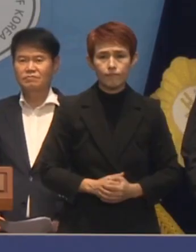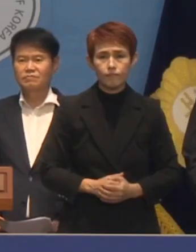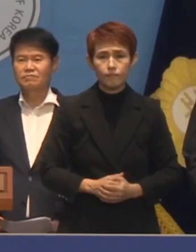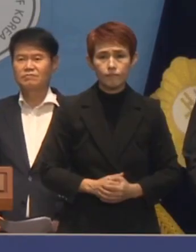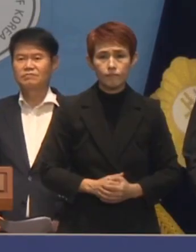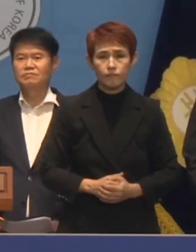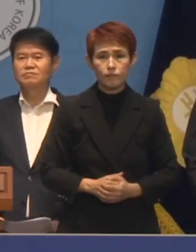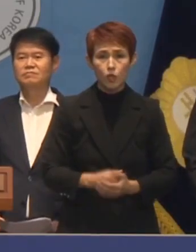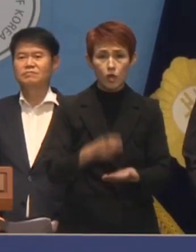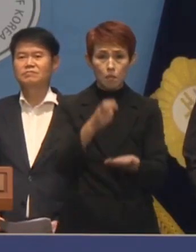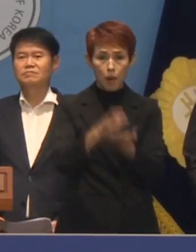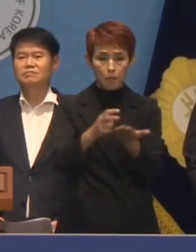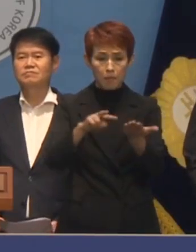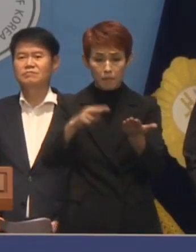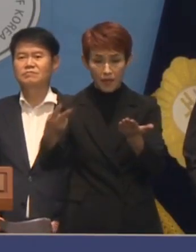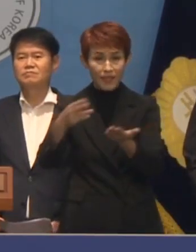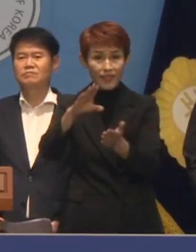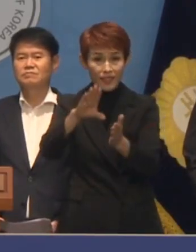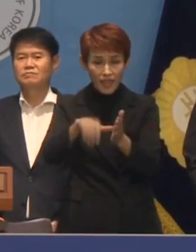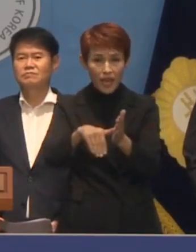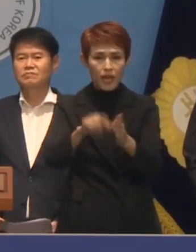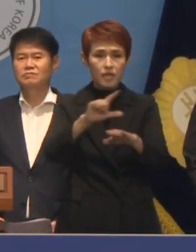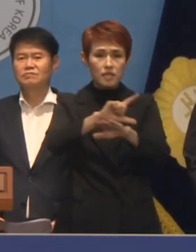이렇게 법을 개정할 당시